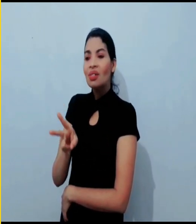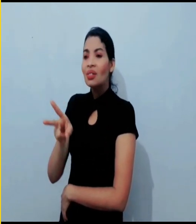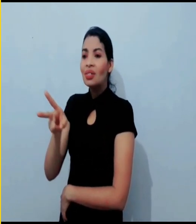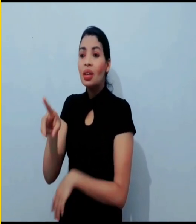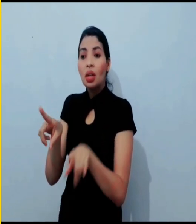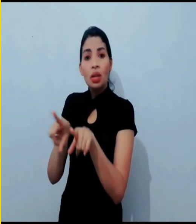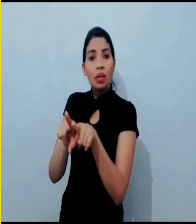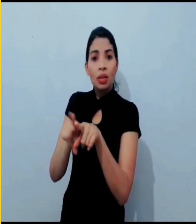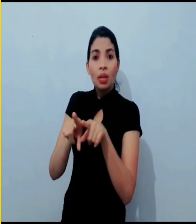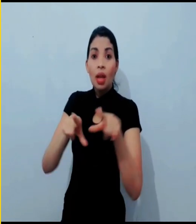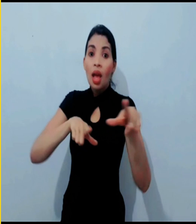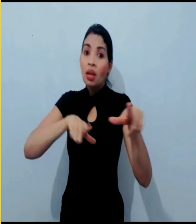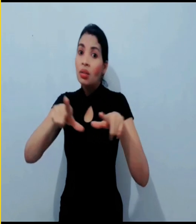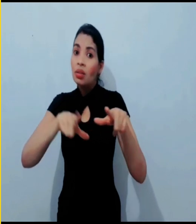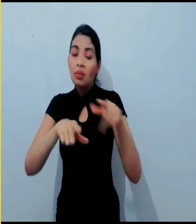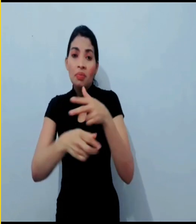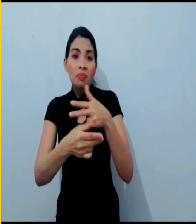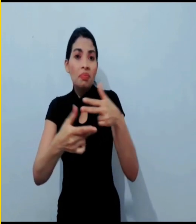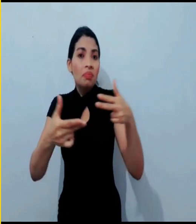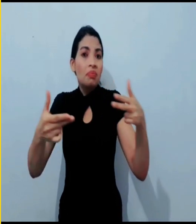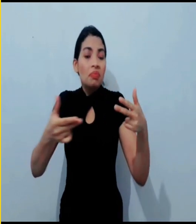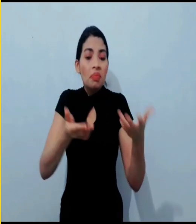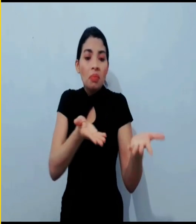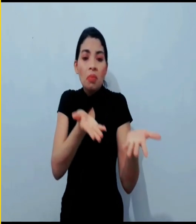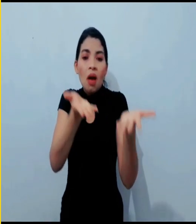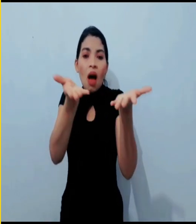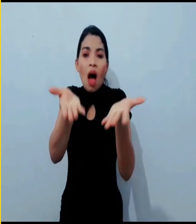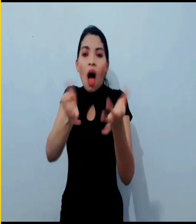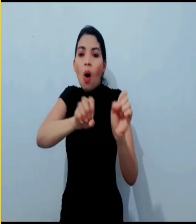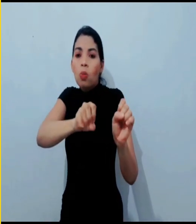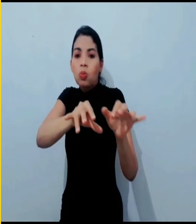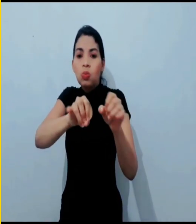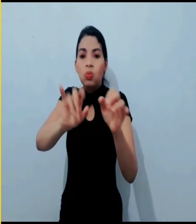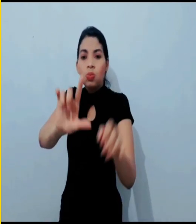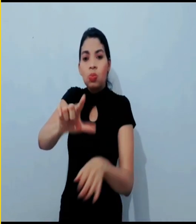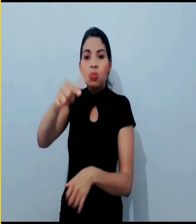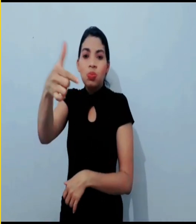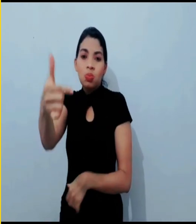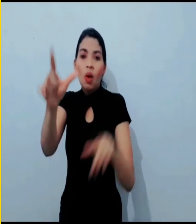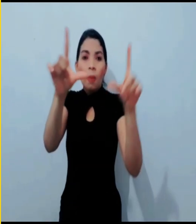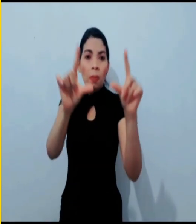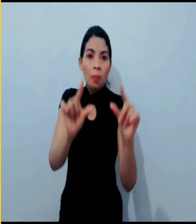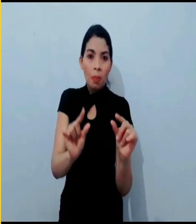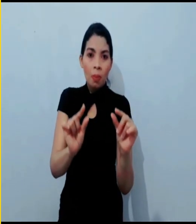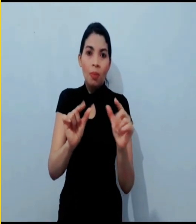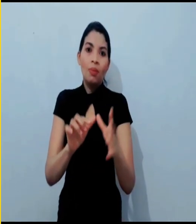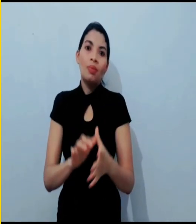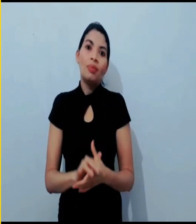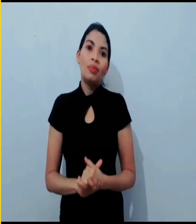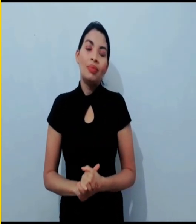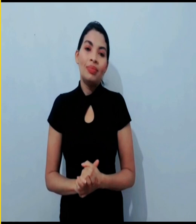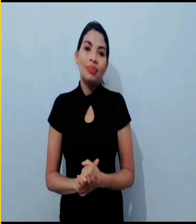pesquisas e literaturas que enfatiza sobre a oferta do ensino de Libras como L2.